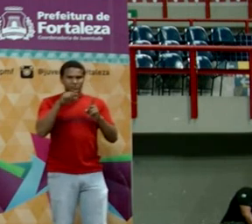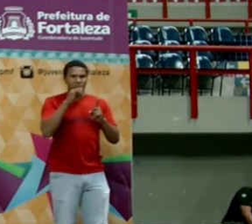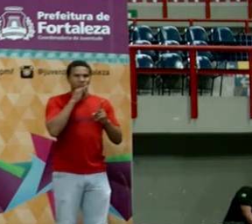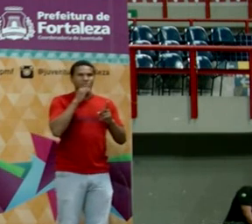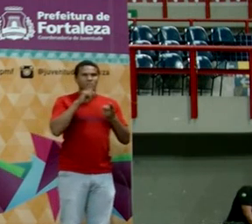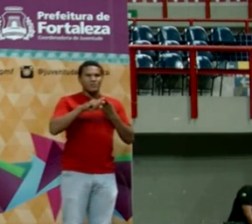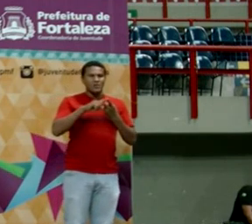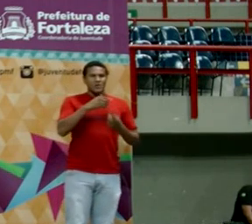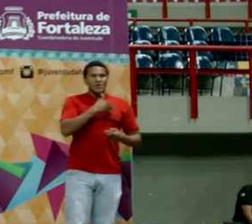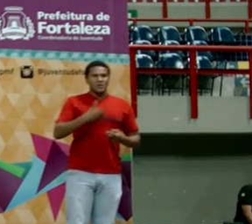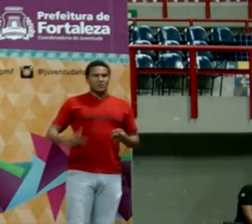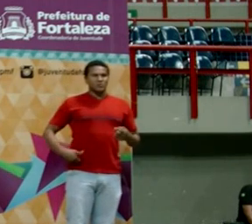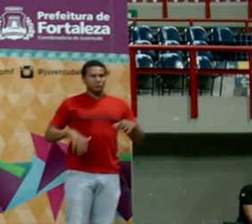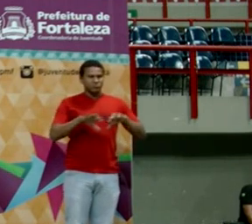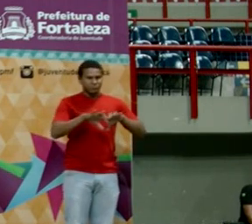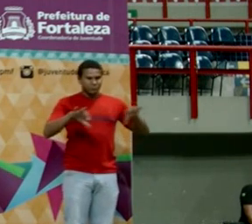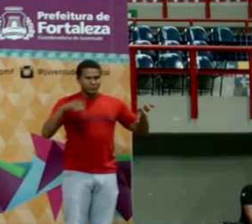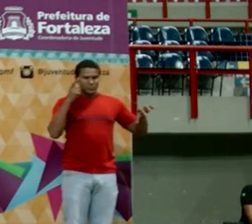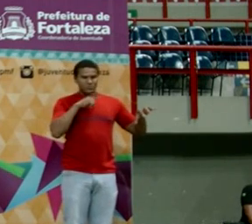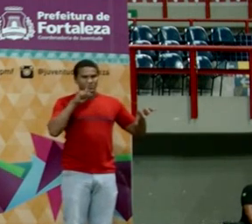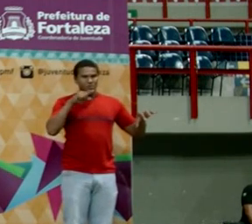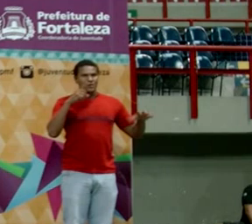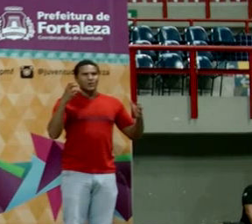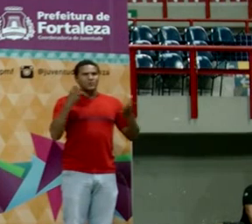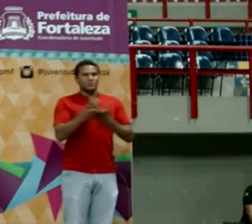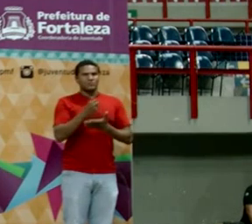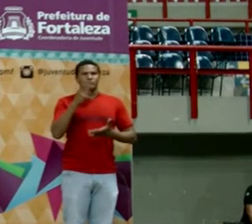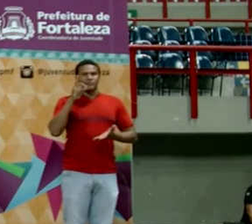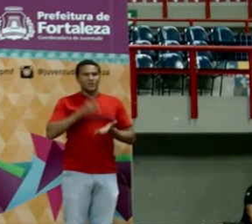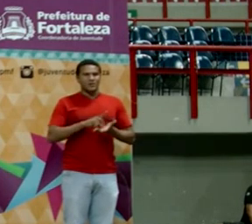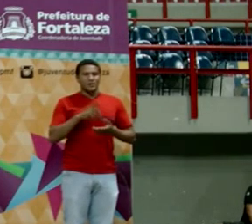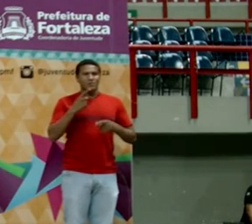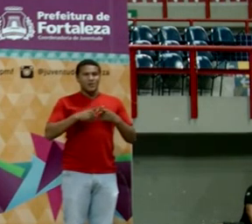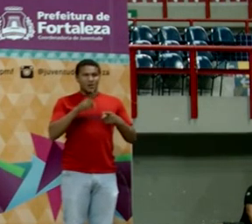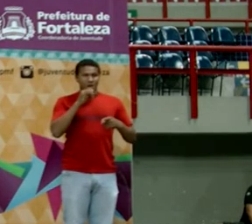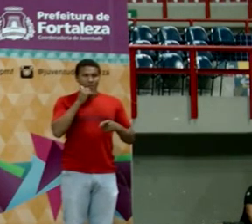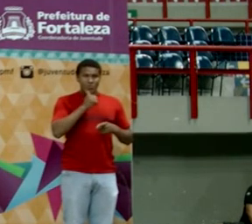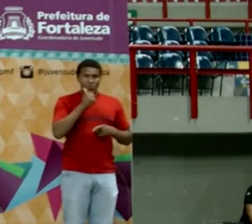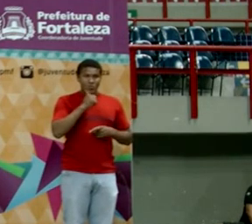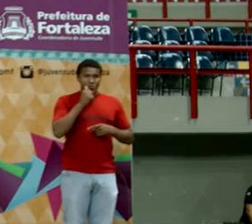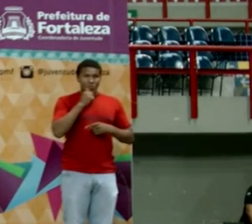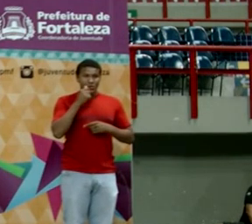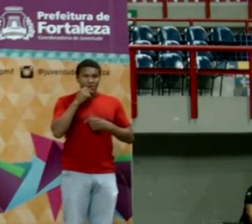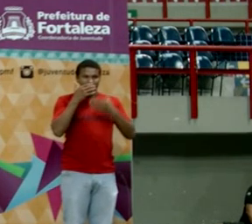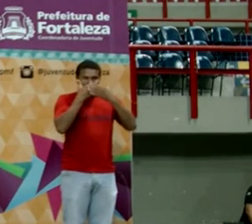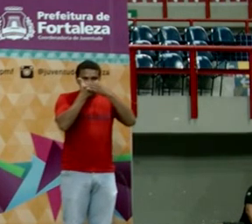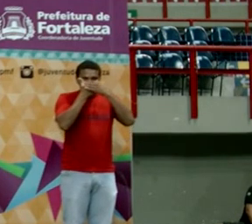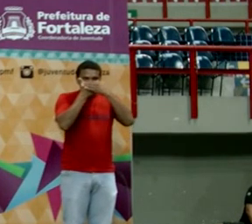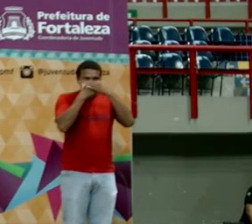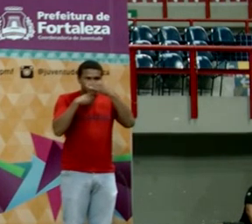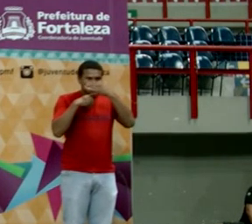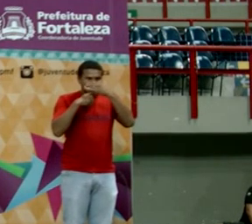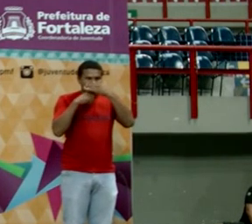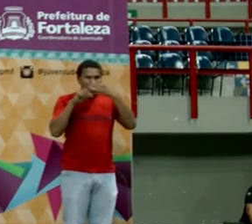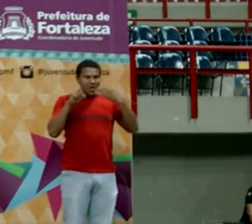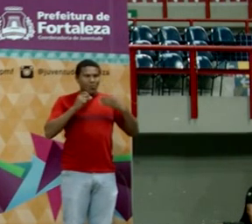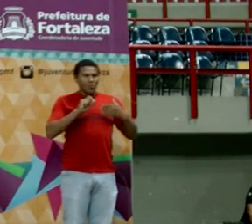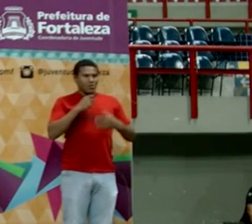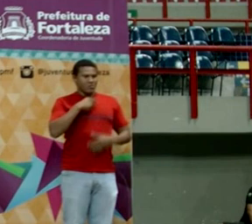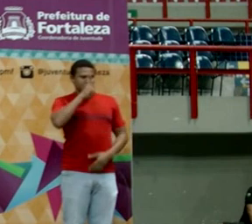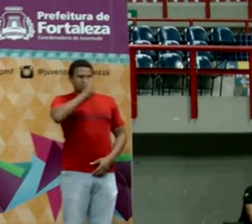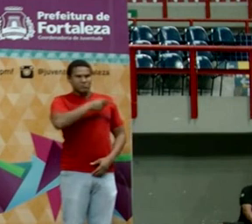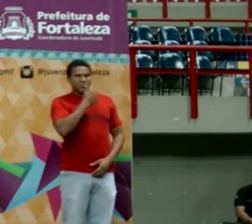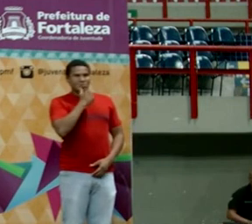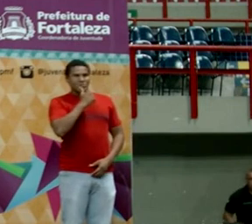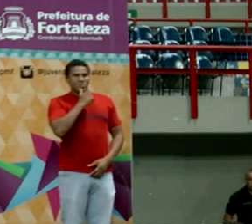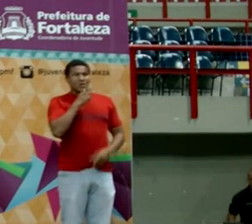do iluminismo. Só tem um detalhe. O texto está falando que a mulher que usa o véu é uma mulher que é dominada. Só que você está olhando